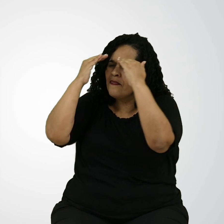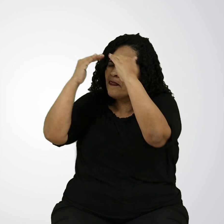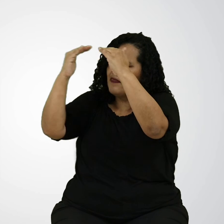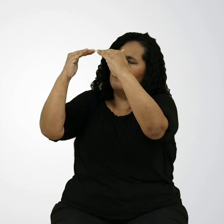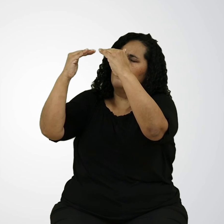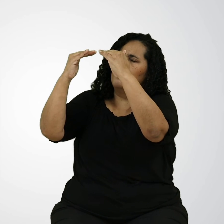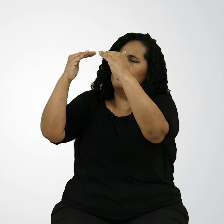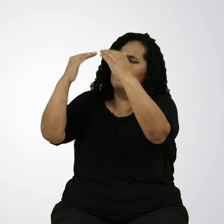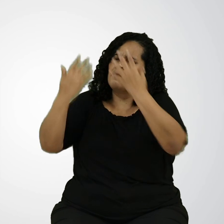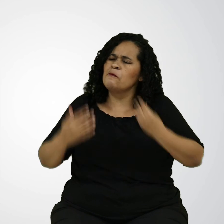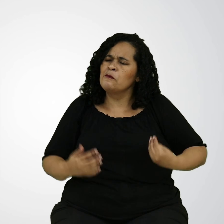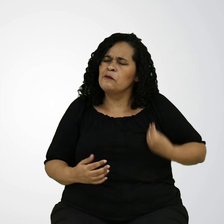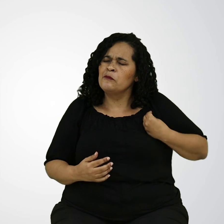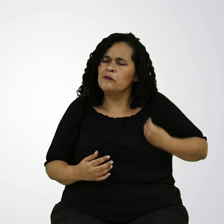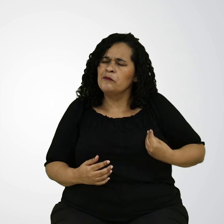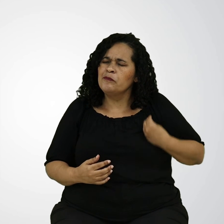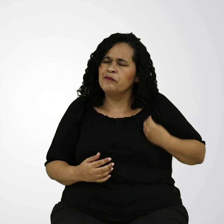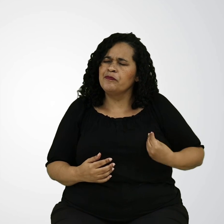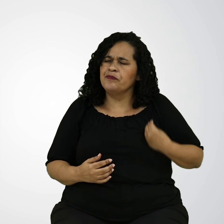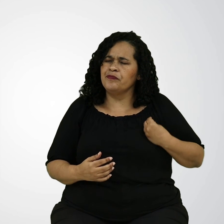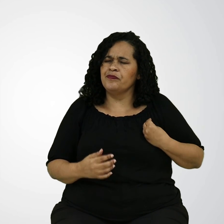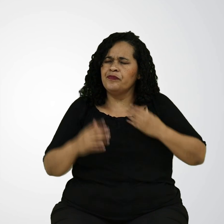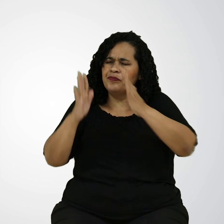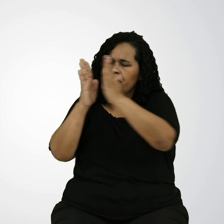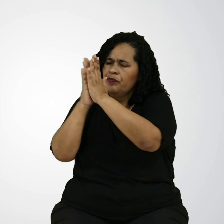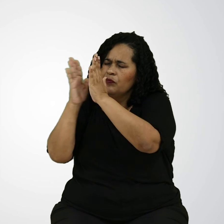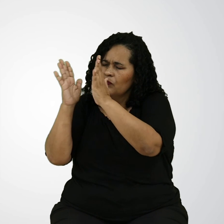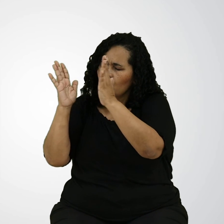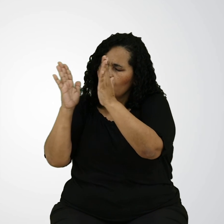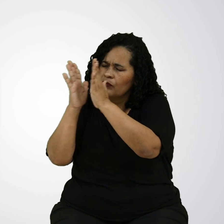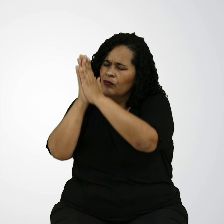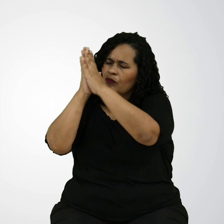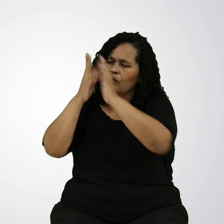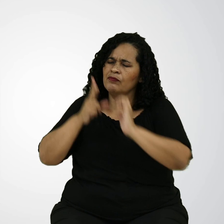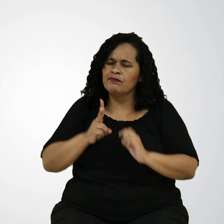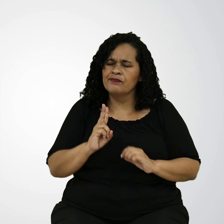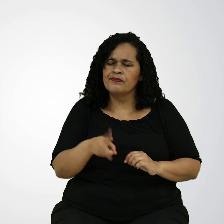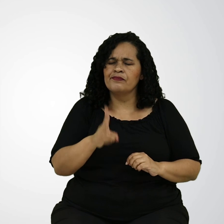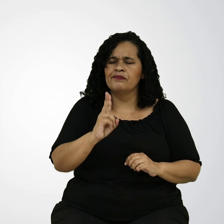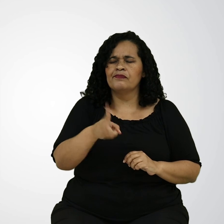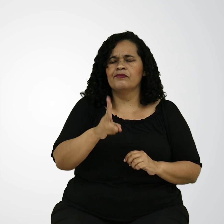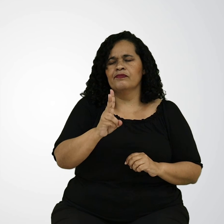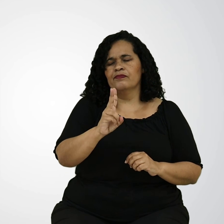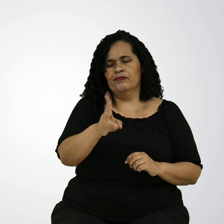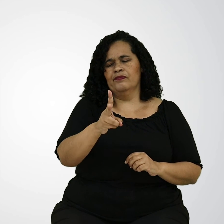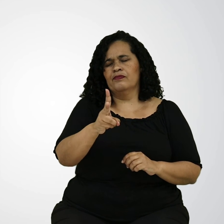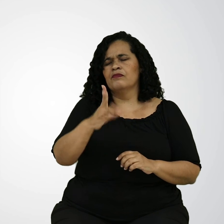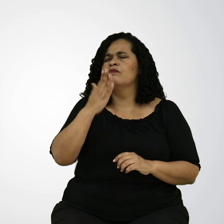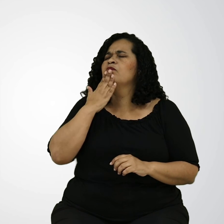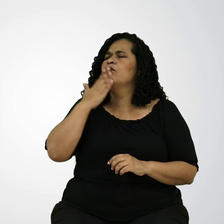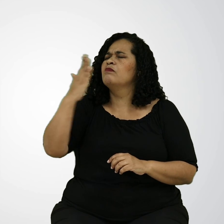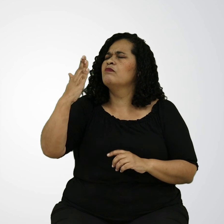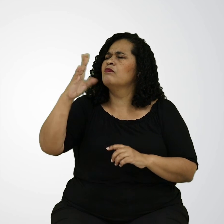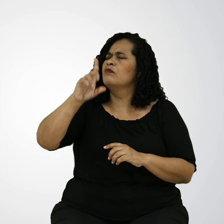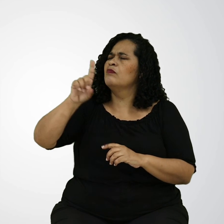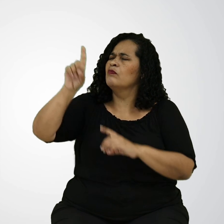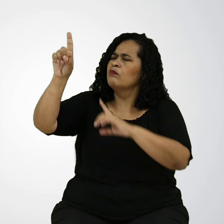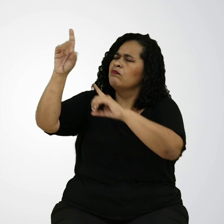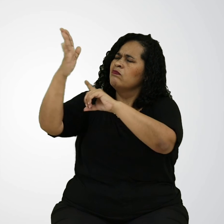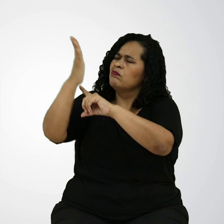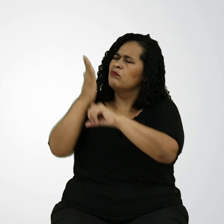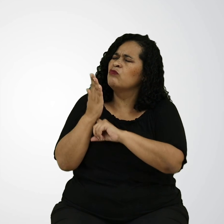vivenciarmos diariamente a prática da oração, como ela deve ser vivenciada. Ajuda-nos, Senhor,